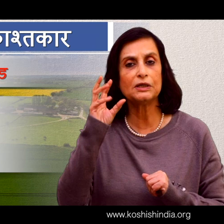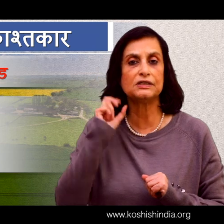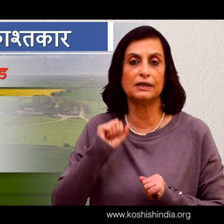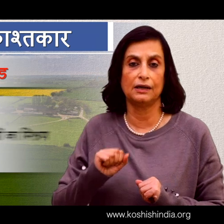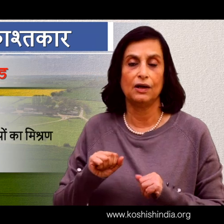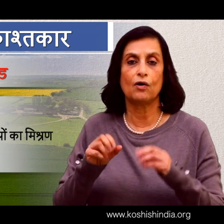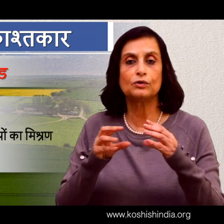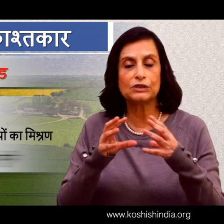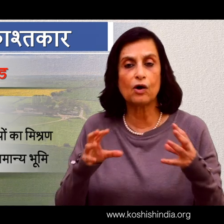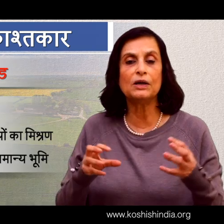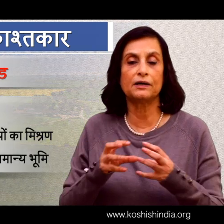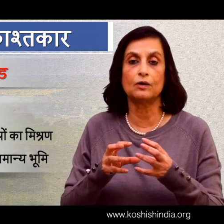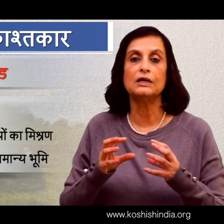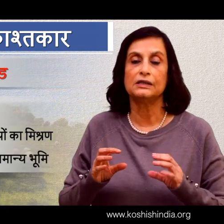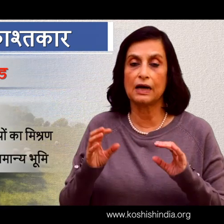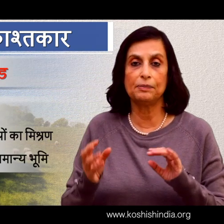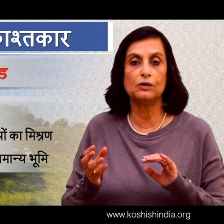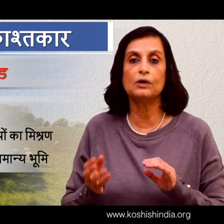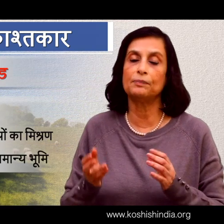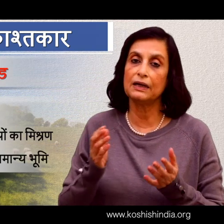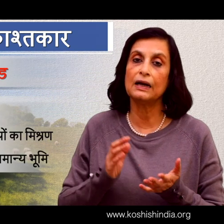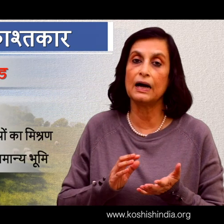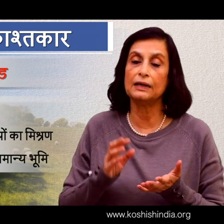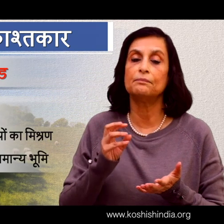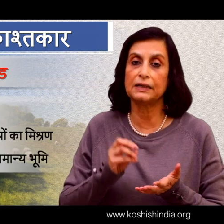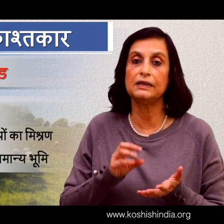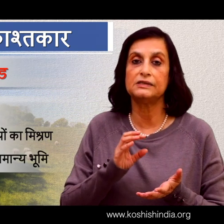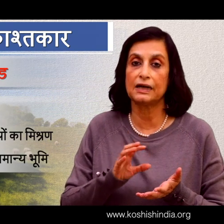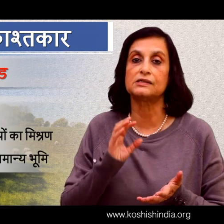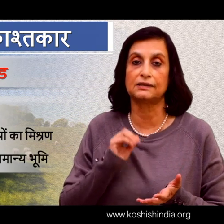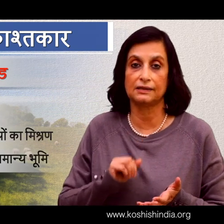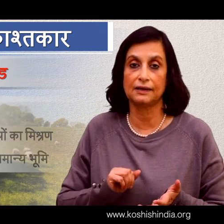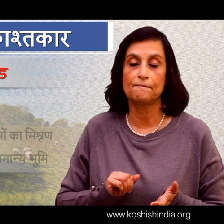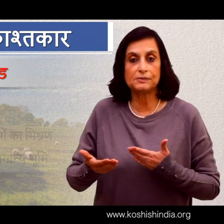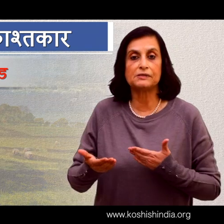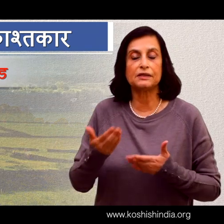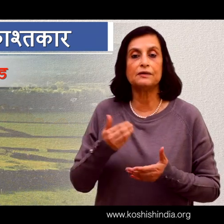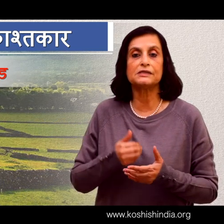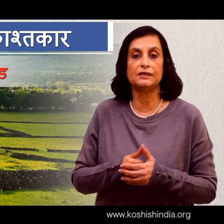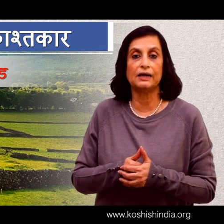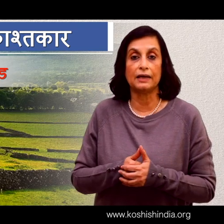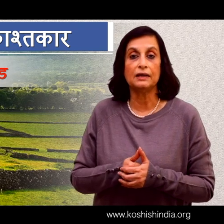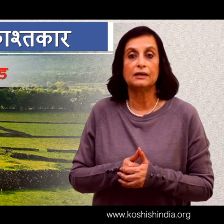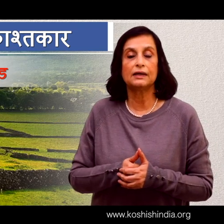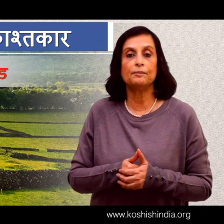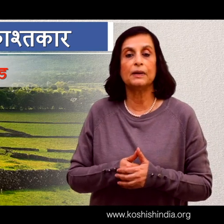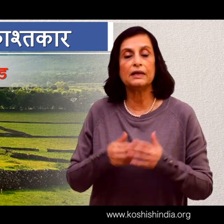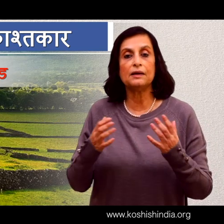जंगलऔर सार्वजनिकभूमिजहांलोग अपनीगायोंऔरबकरियोंकोचरासकतेथे।जब17वीं शताब्दीआई,तोधनीकिसानों